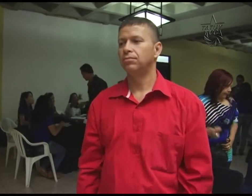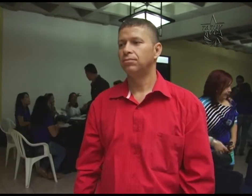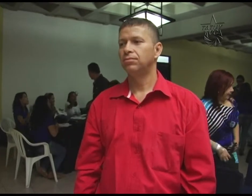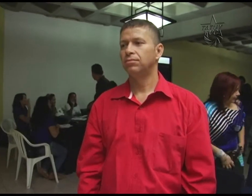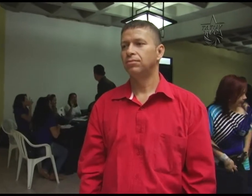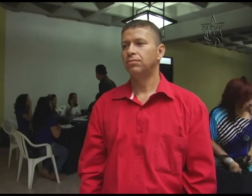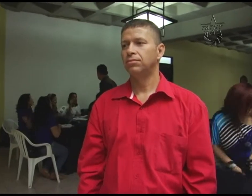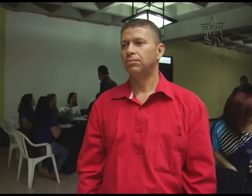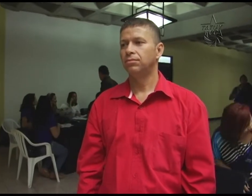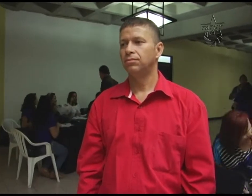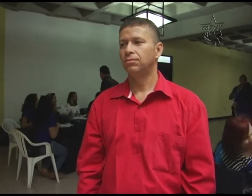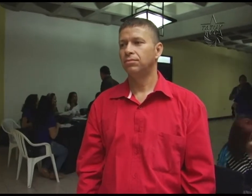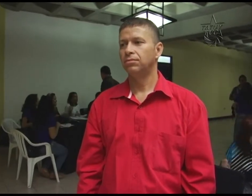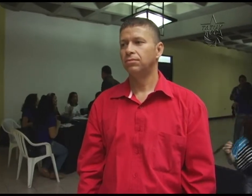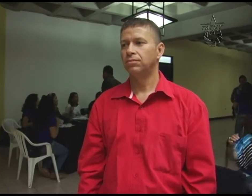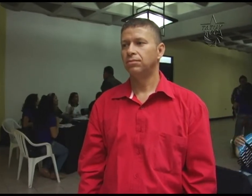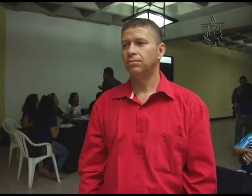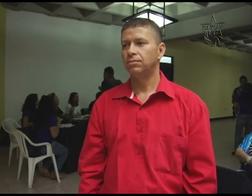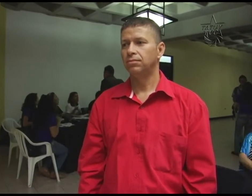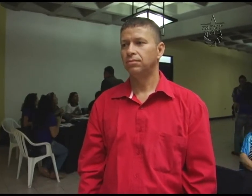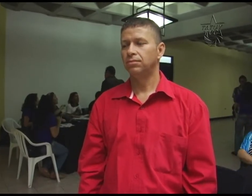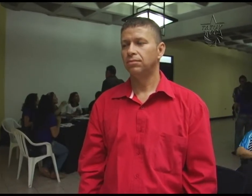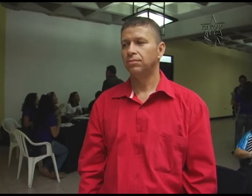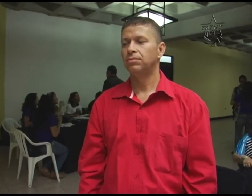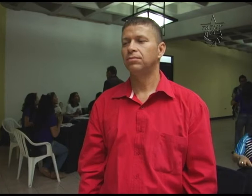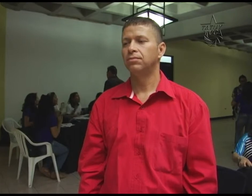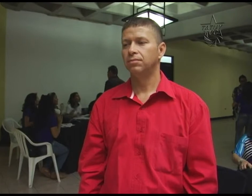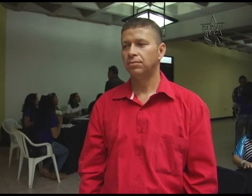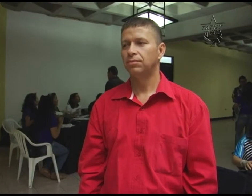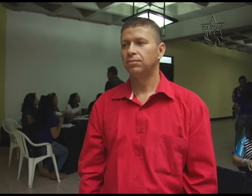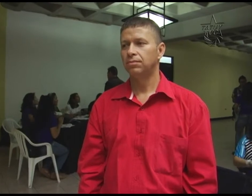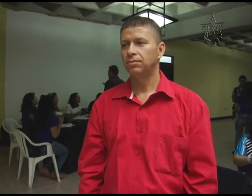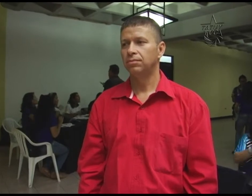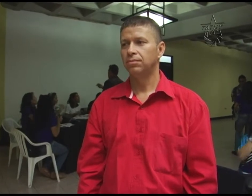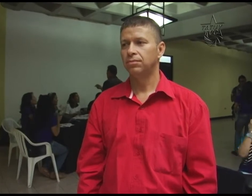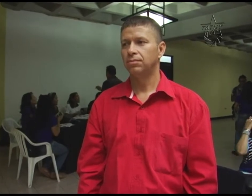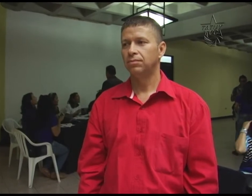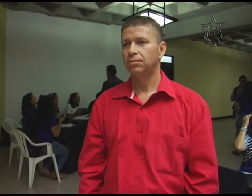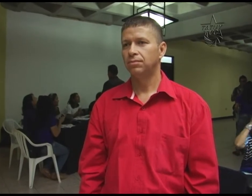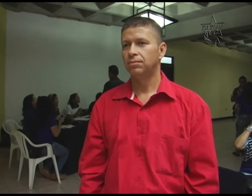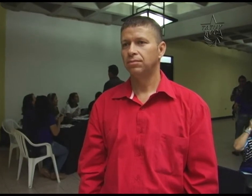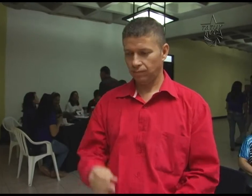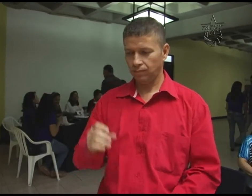para mostrar la unidad de las personas sordas que estamos celebrando este evento en esta semana.